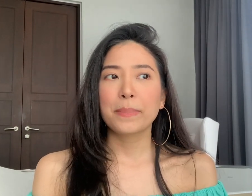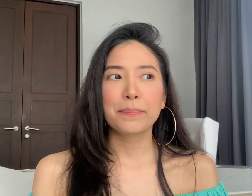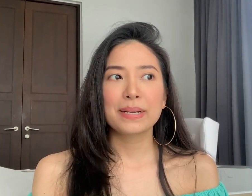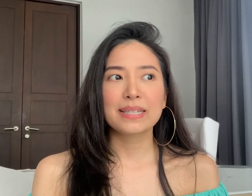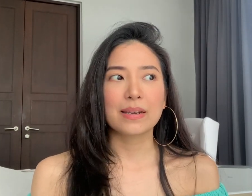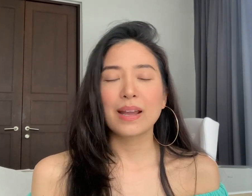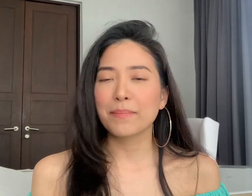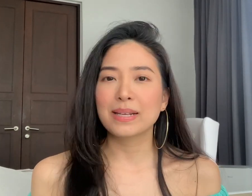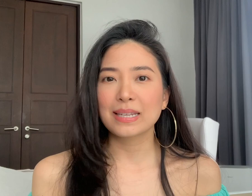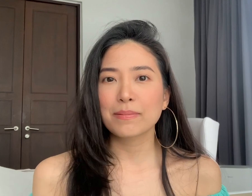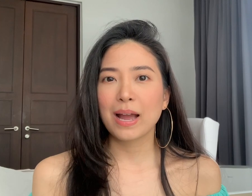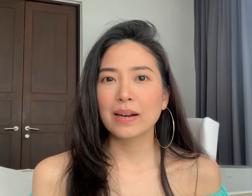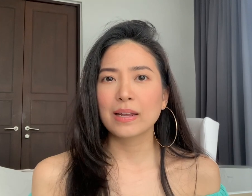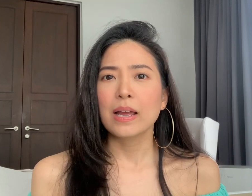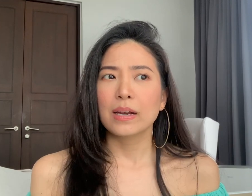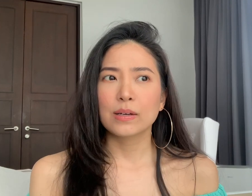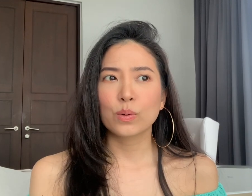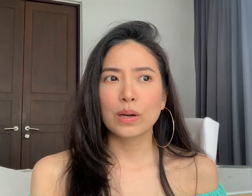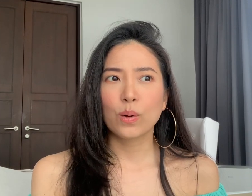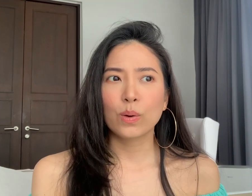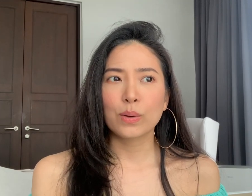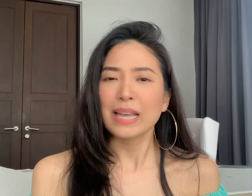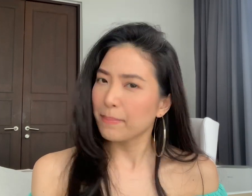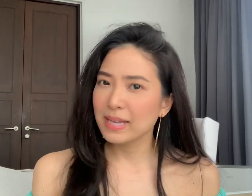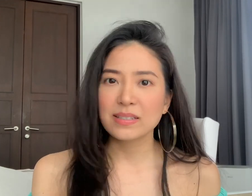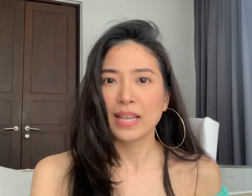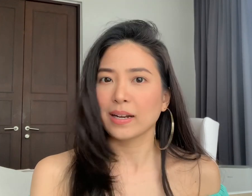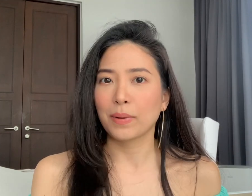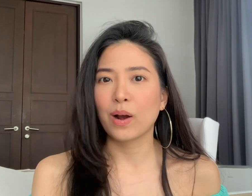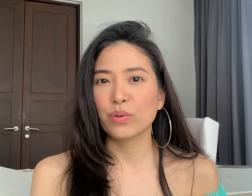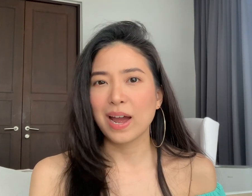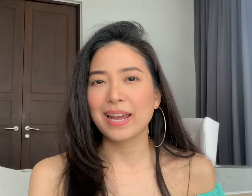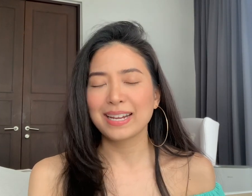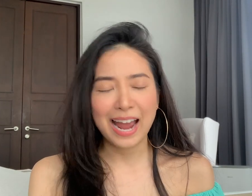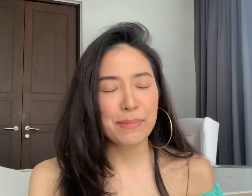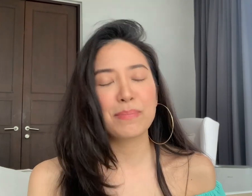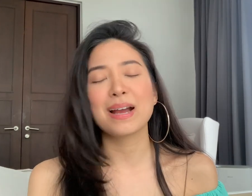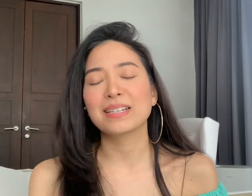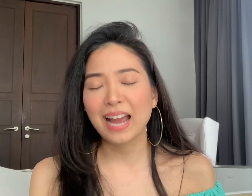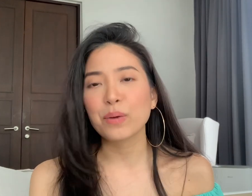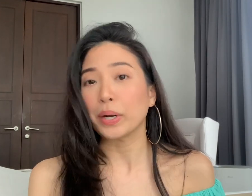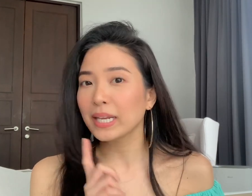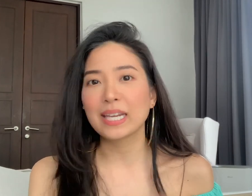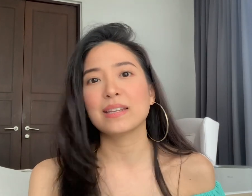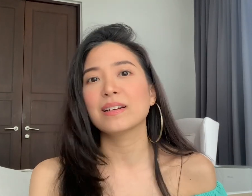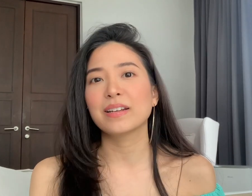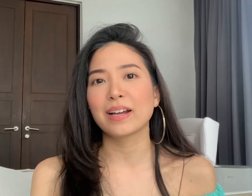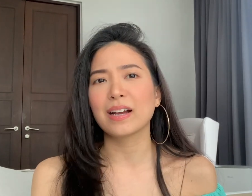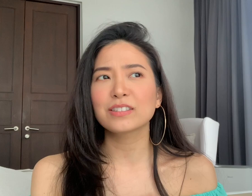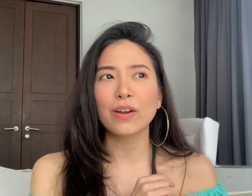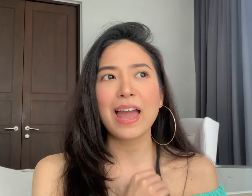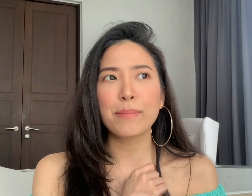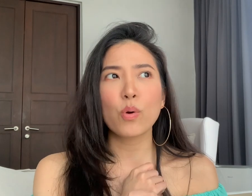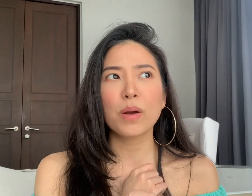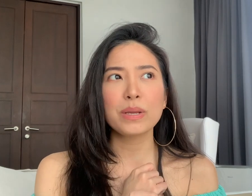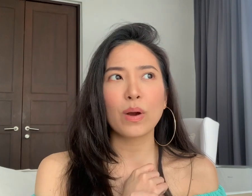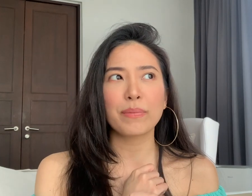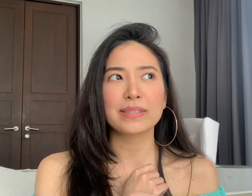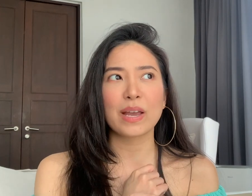มัเป็สิ่งที่ amazingกเลย เราสามารถสสารกัเขาได้ง่ายมากๆห่ายกวาทคิดเยอะเลยนะคะคตอนแรกบบบมีความใใสย